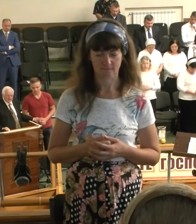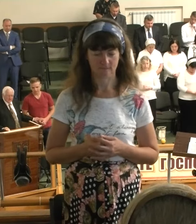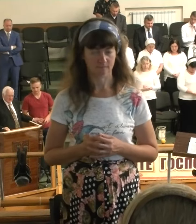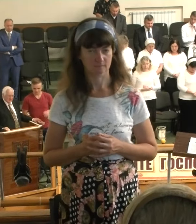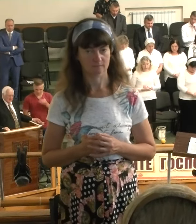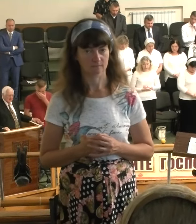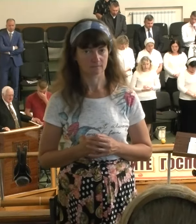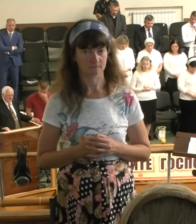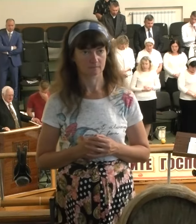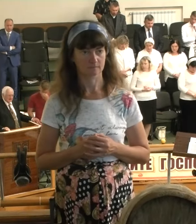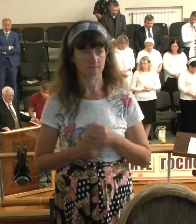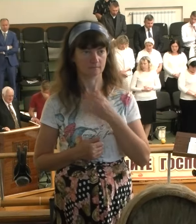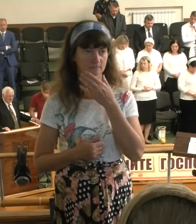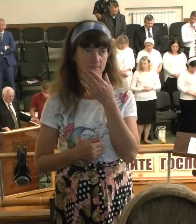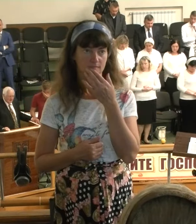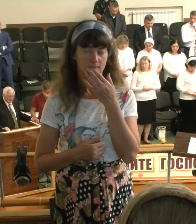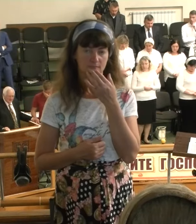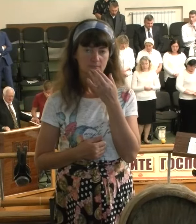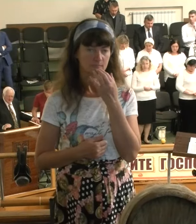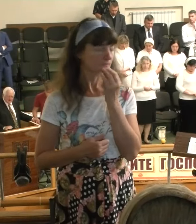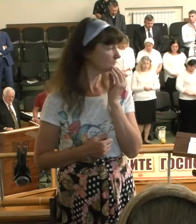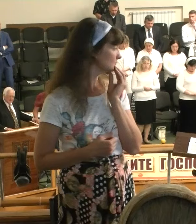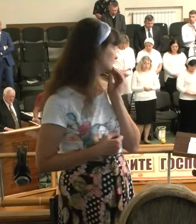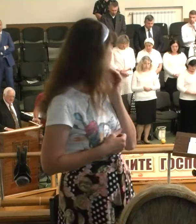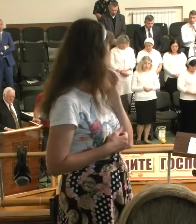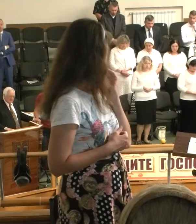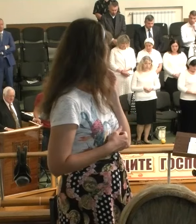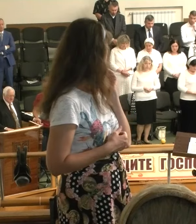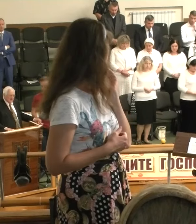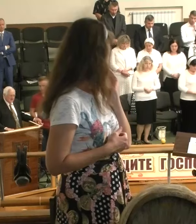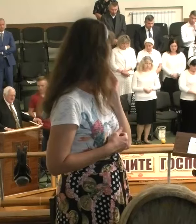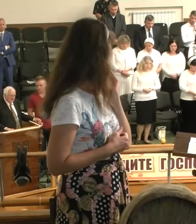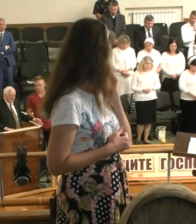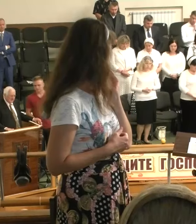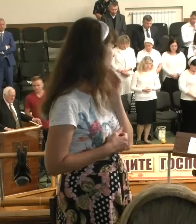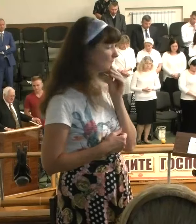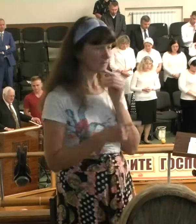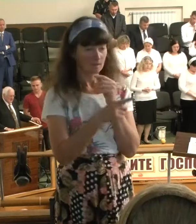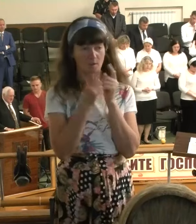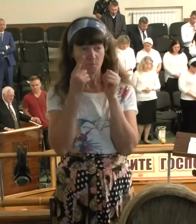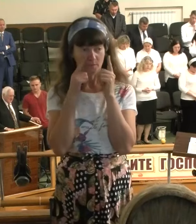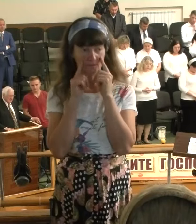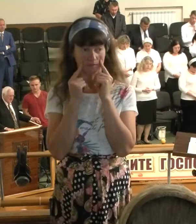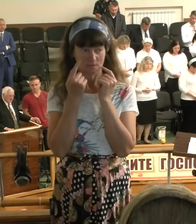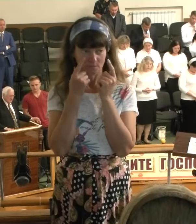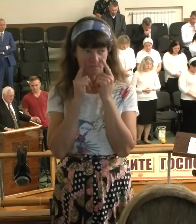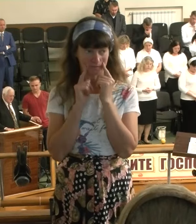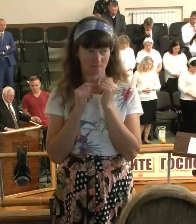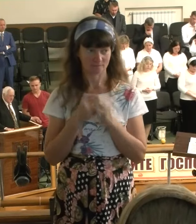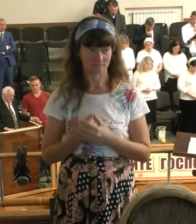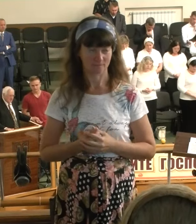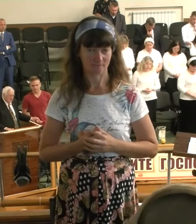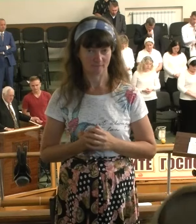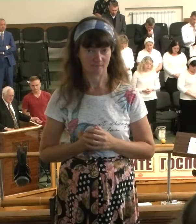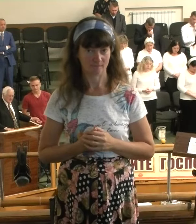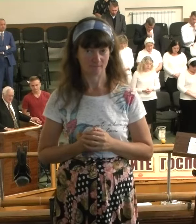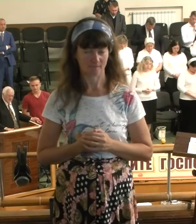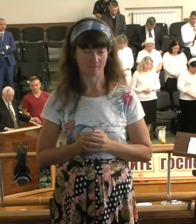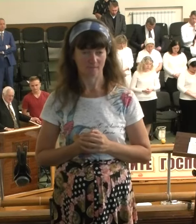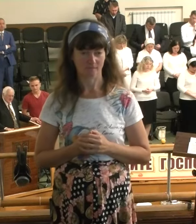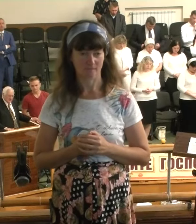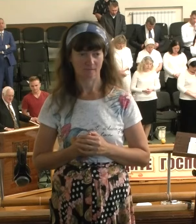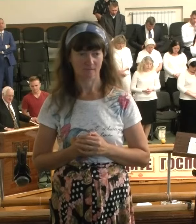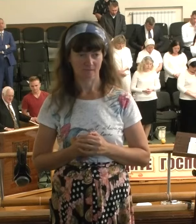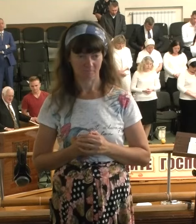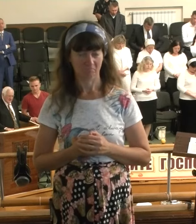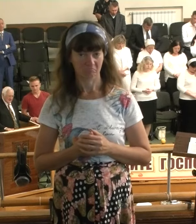Еще кто желал бы покаяться. Вы даже на вашем месте можете помолиться. И мы все Господу, друзья. Кто желал